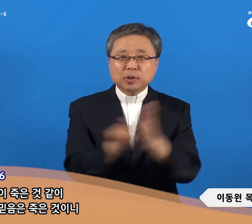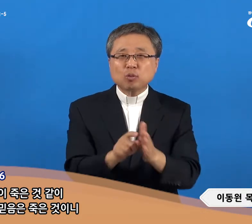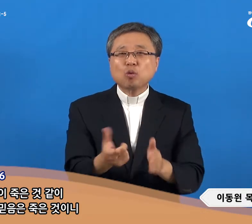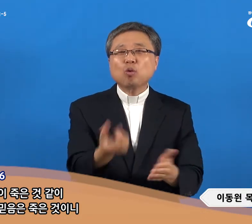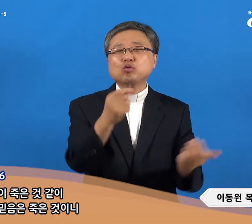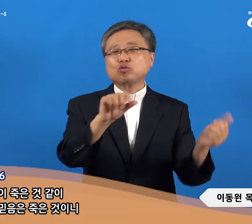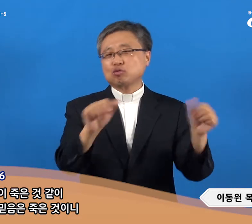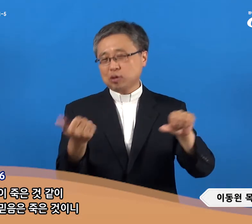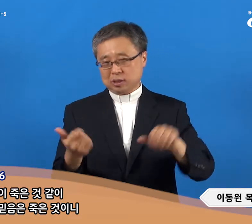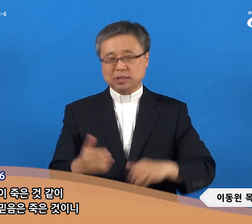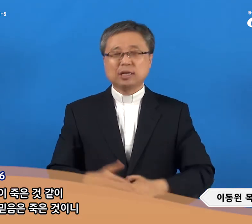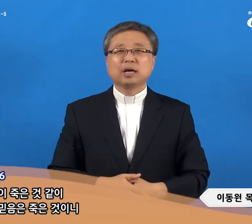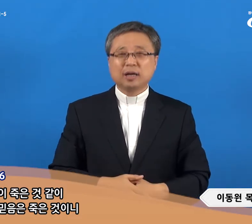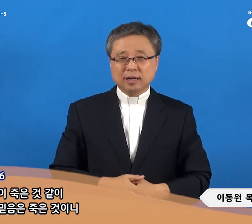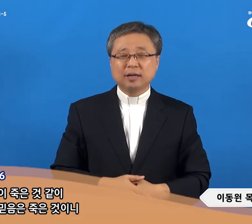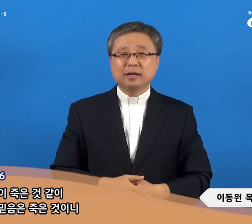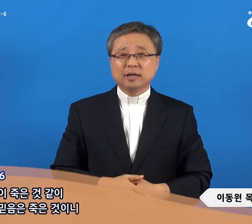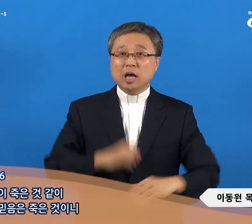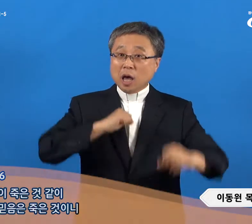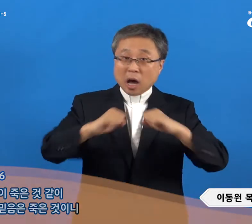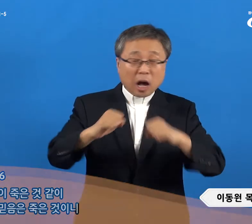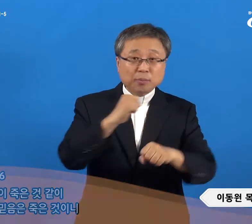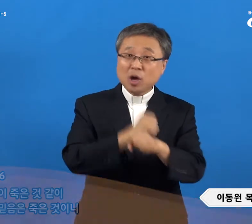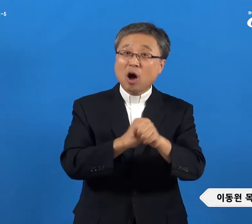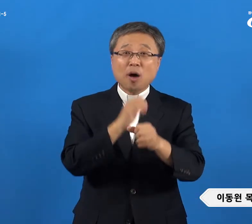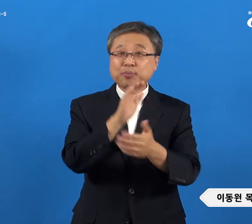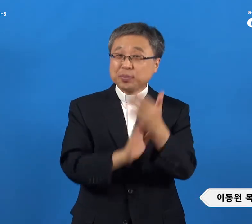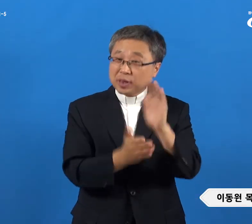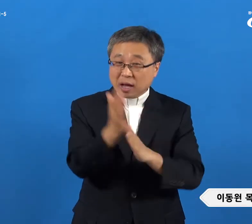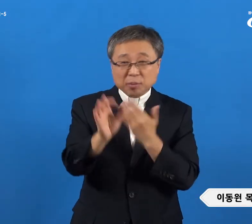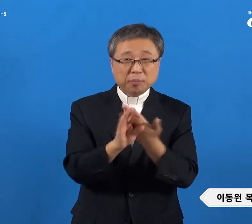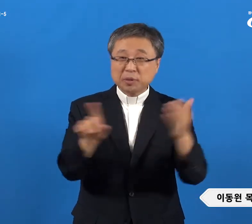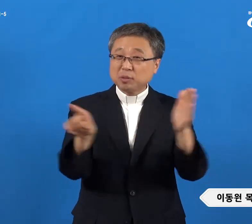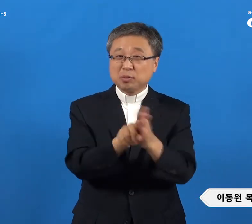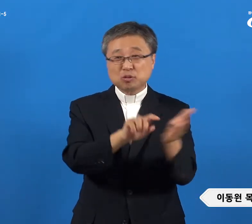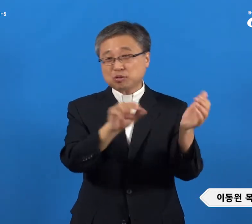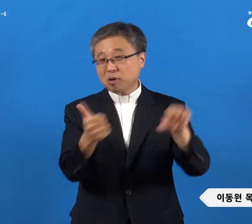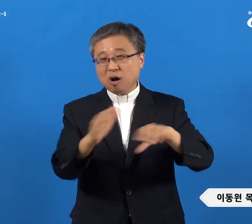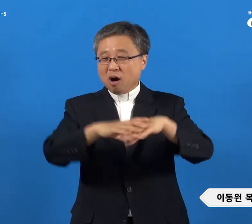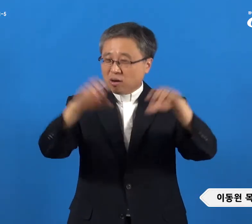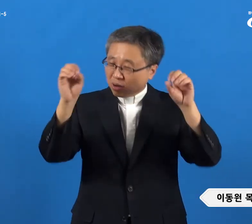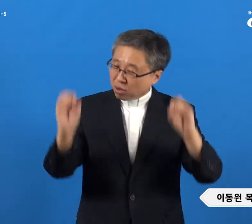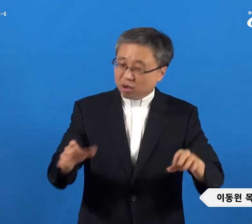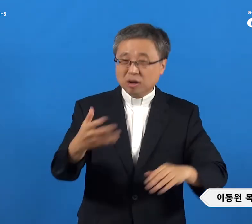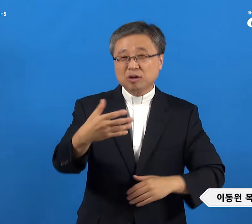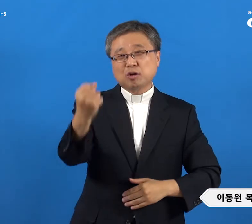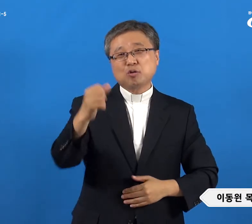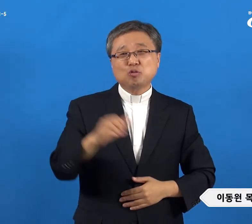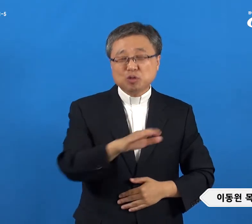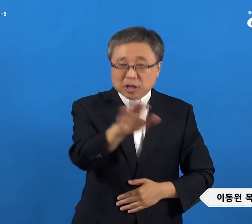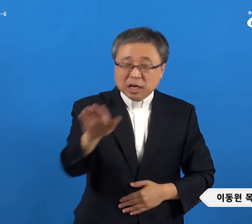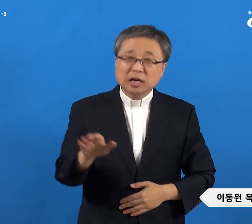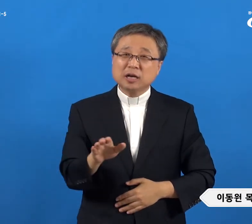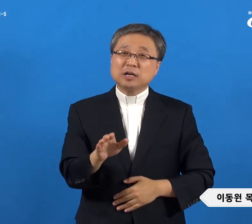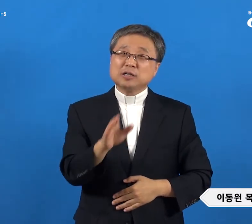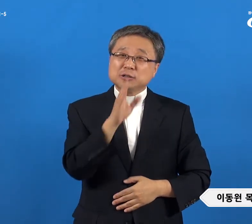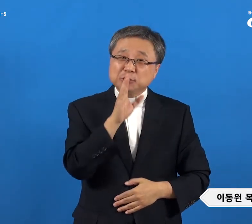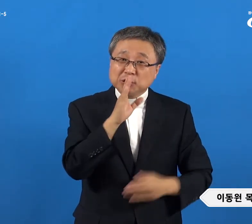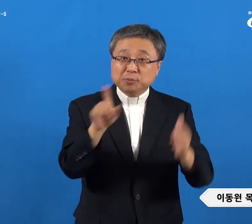것이라. 네, 행함이 없다면 믿음은 죽은 것이라고, 헛것이라고. 우리가 진지한 믿음을 가졌다면